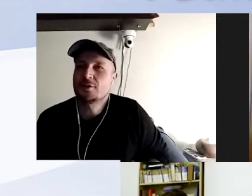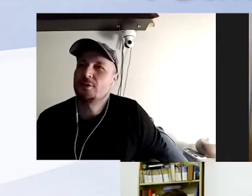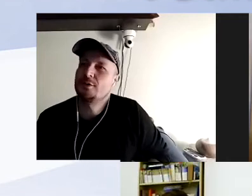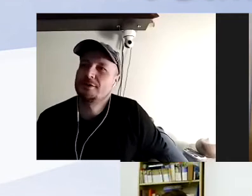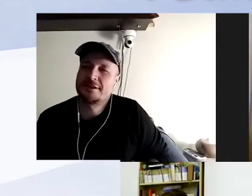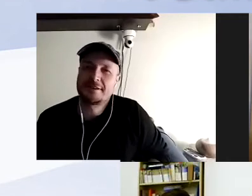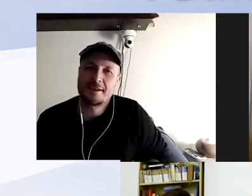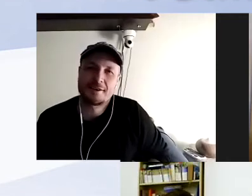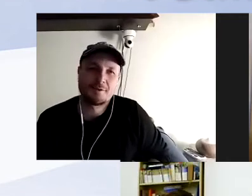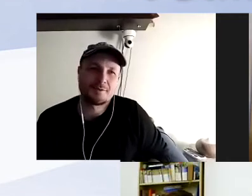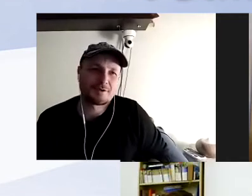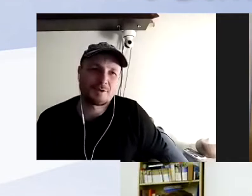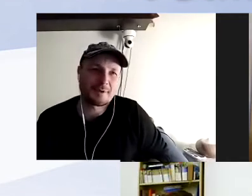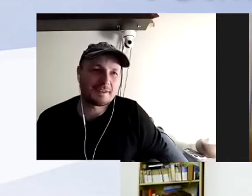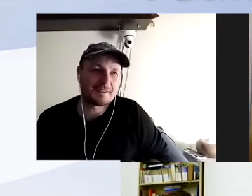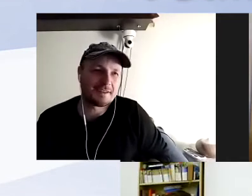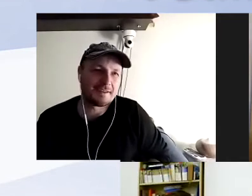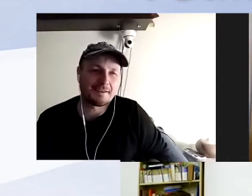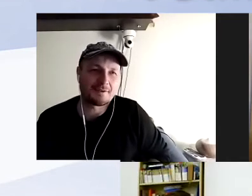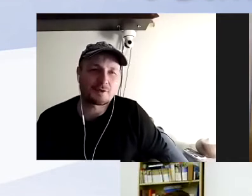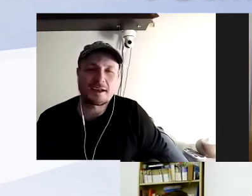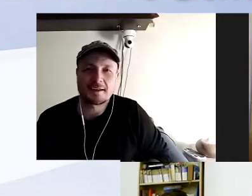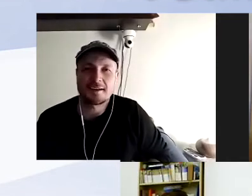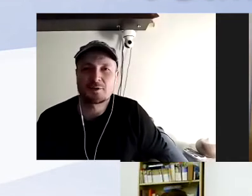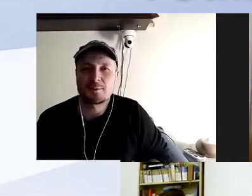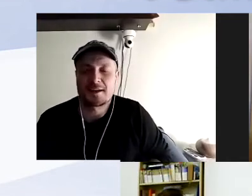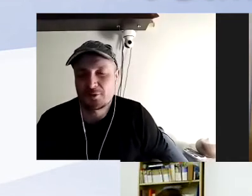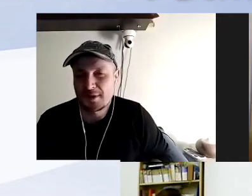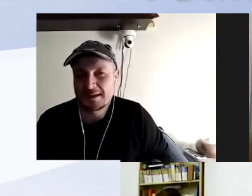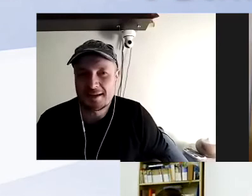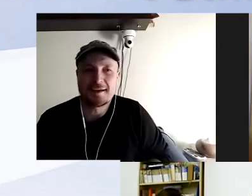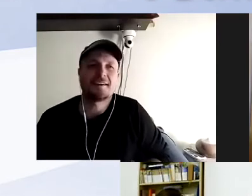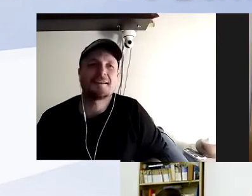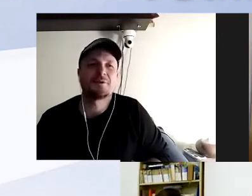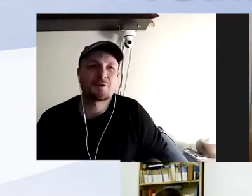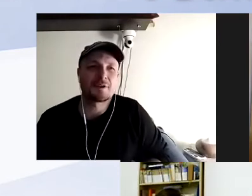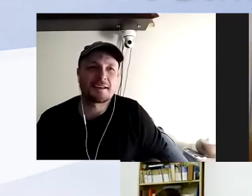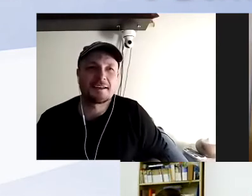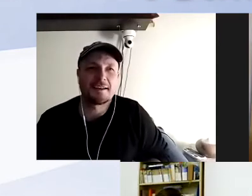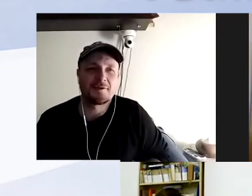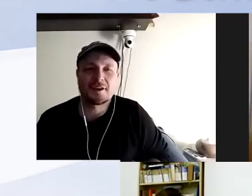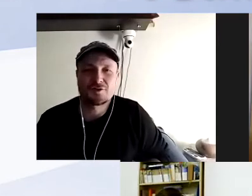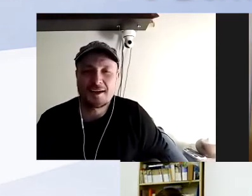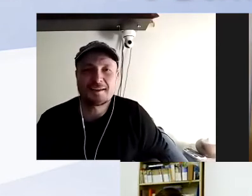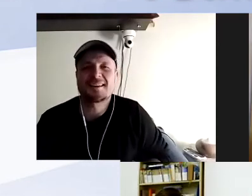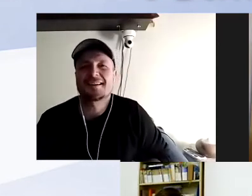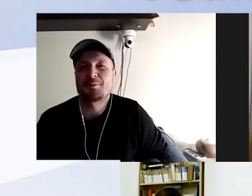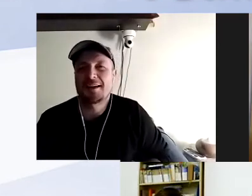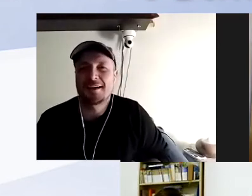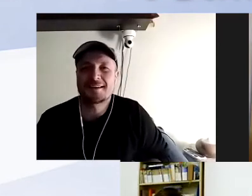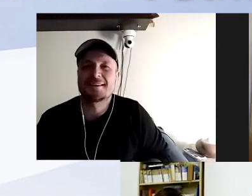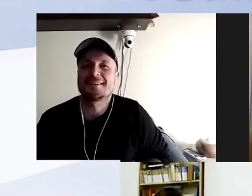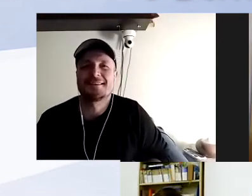Io desiderio sicuramente di tornare alla normalità, ritornare a viaggiare,